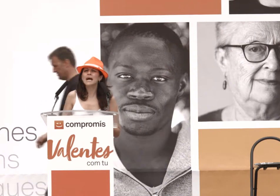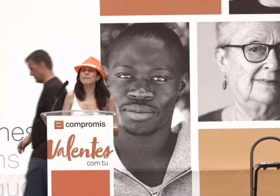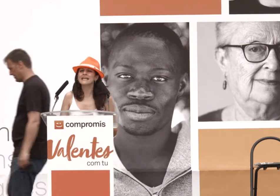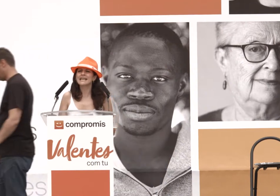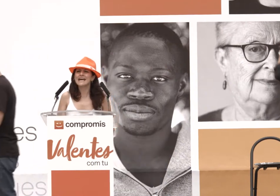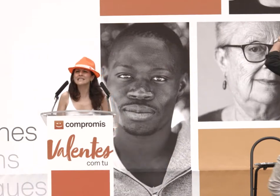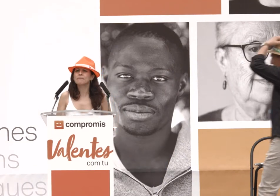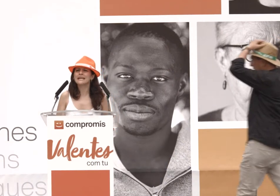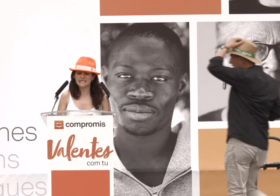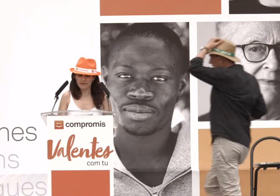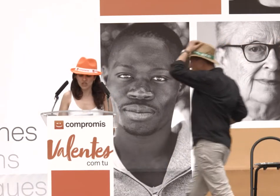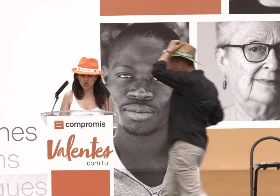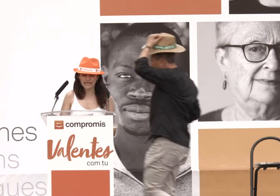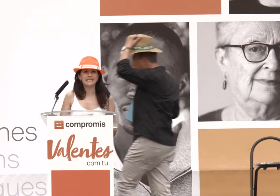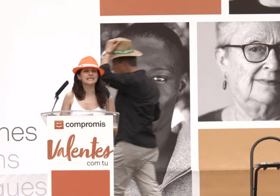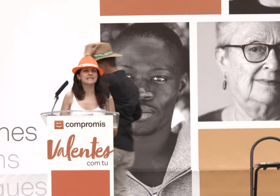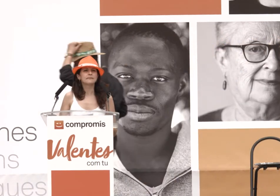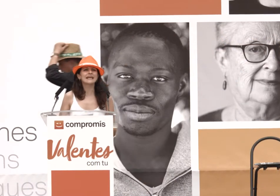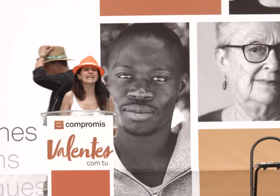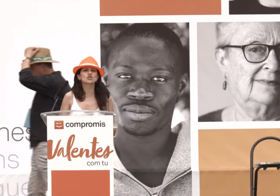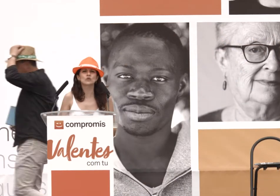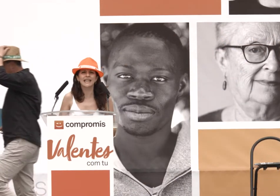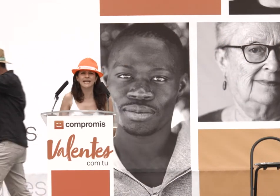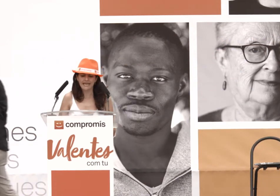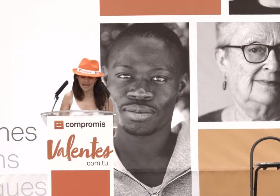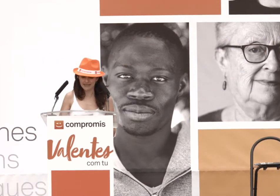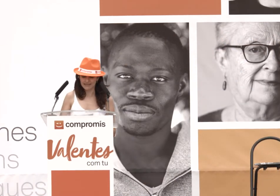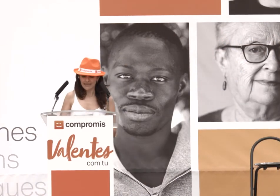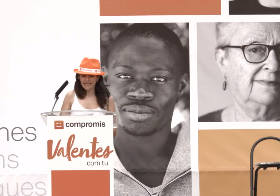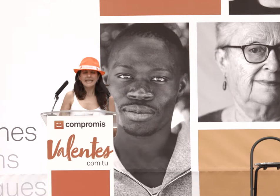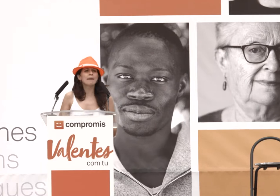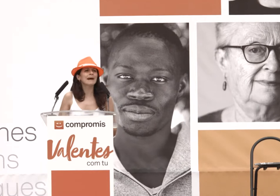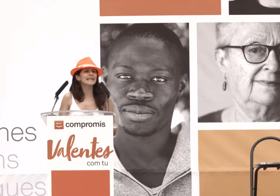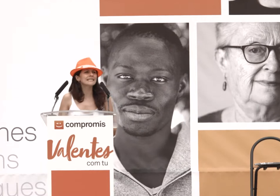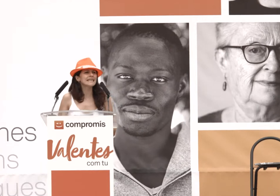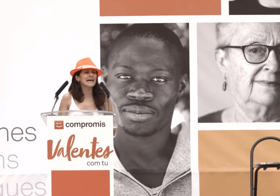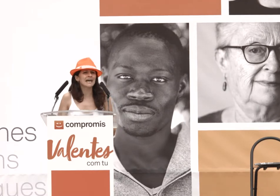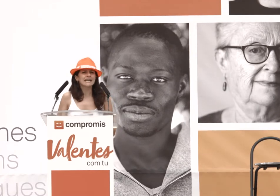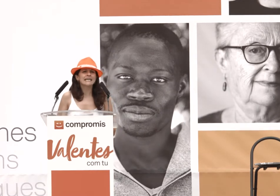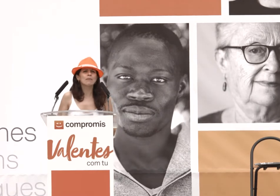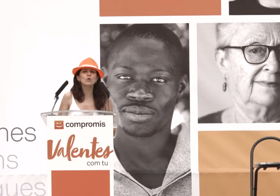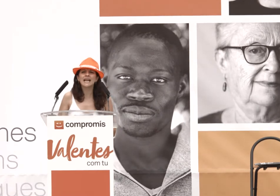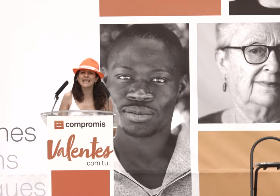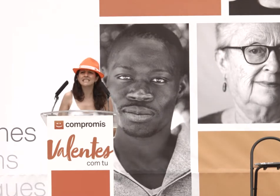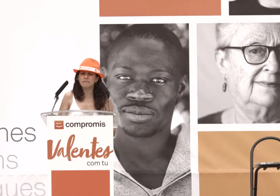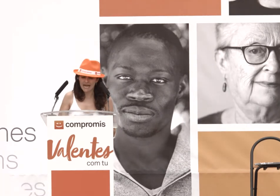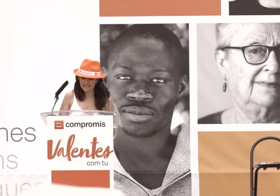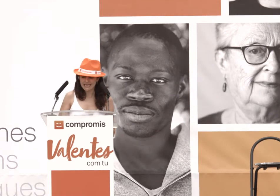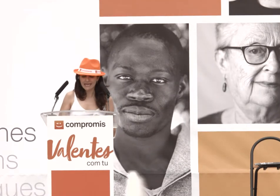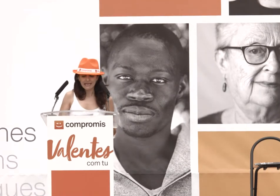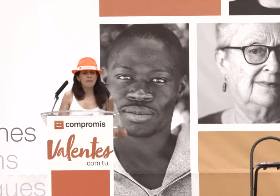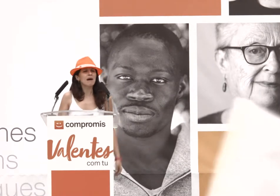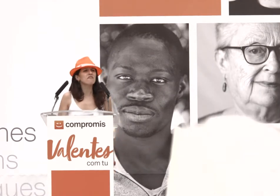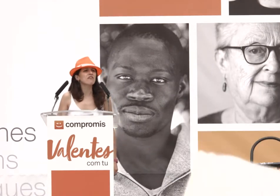Un canvi liderat per les persones, per la ciutadania, que amb valentia i amb un alè